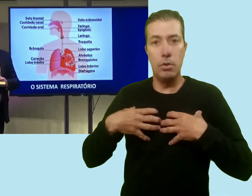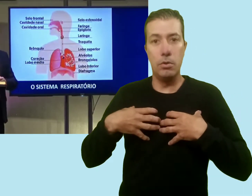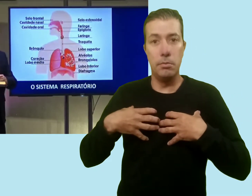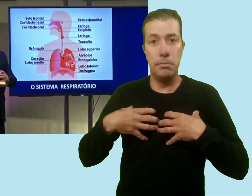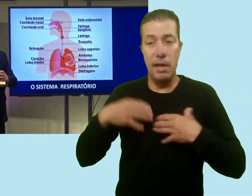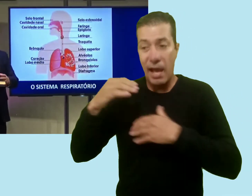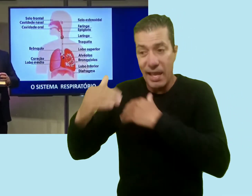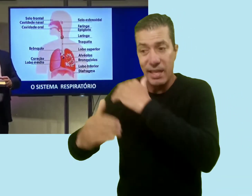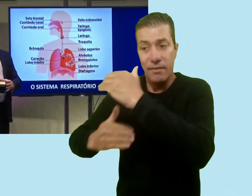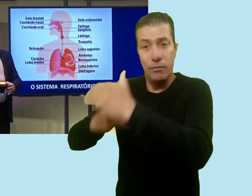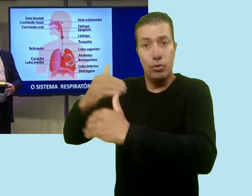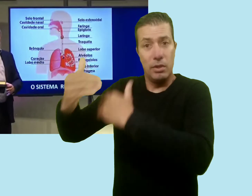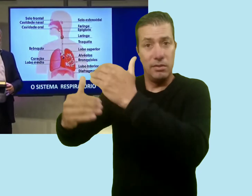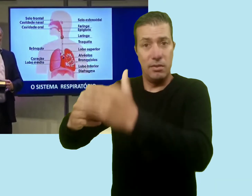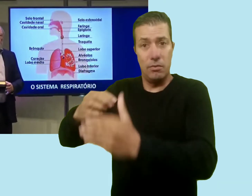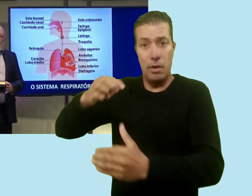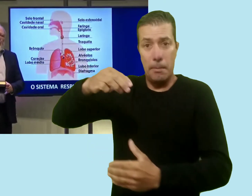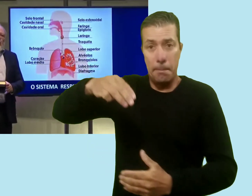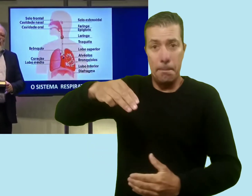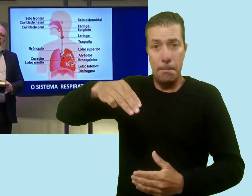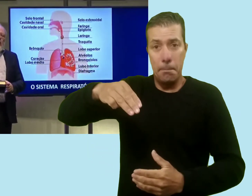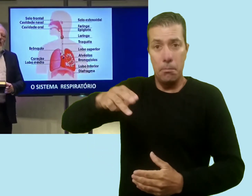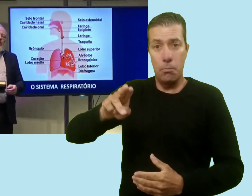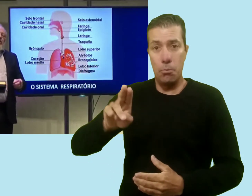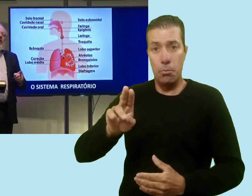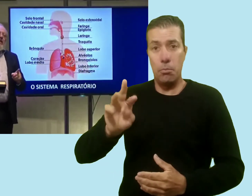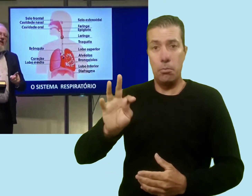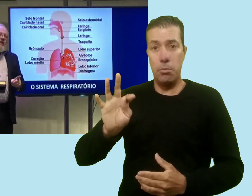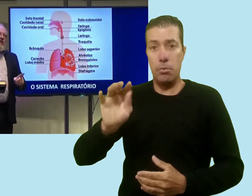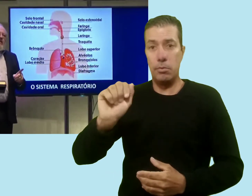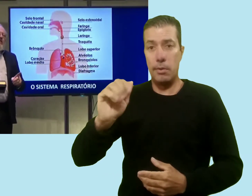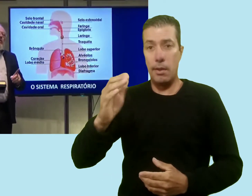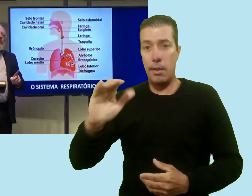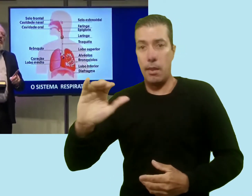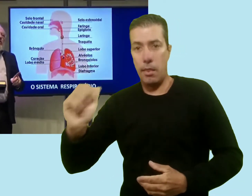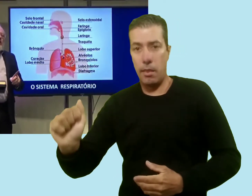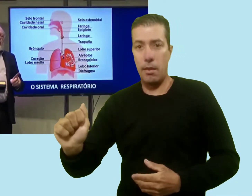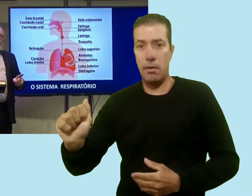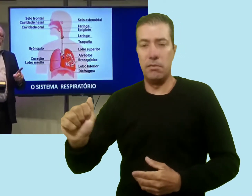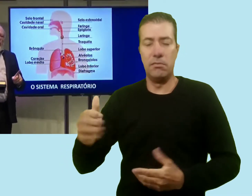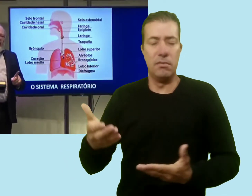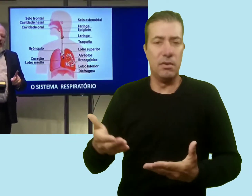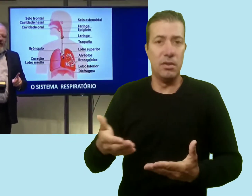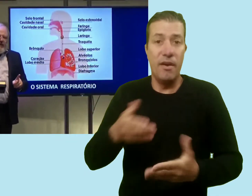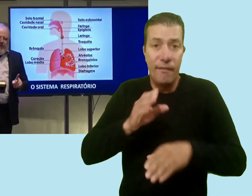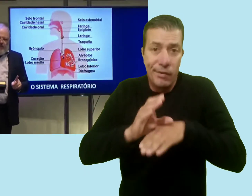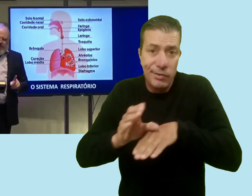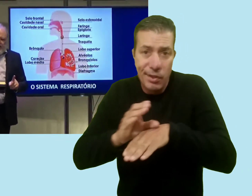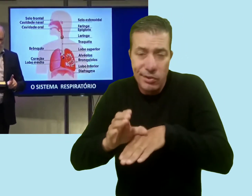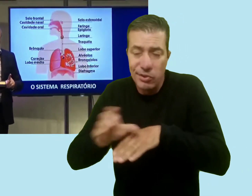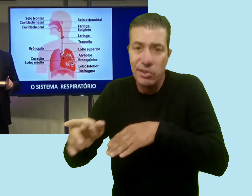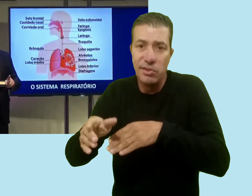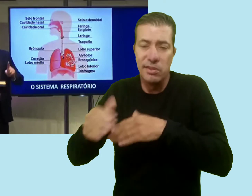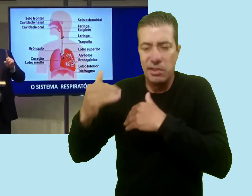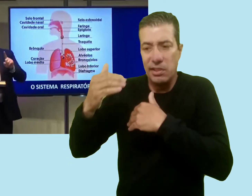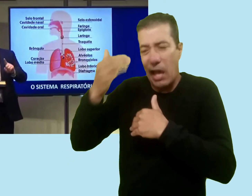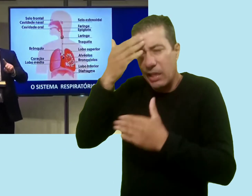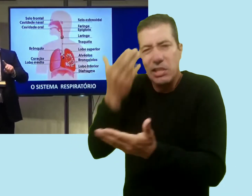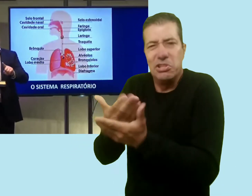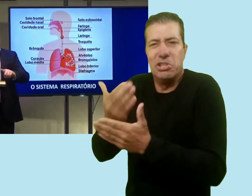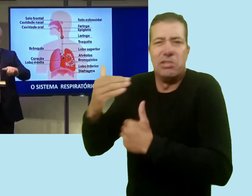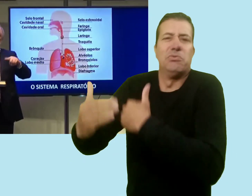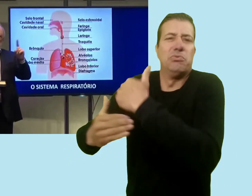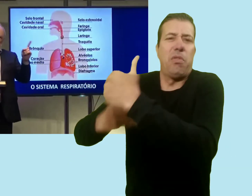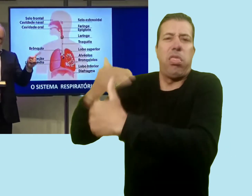pensar que o motor da evolução é a mutação e que os cientistas evolucionistas, como eu falei na semana passada, e se você